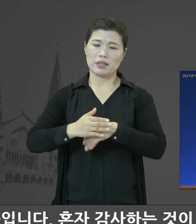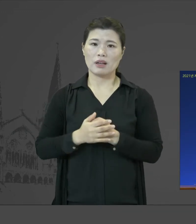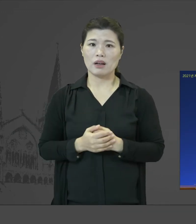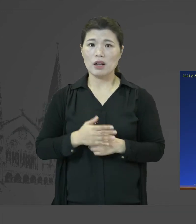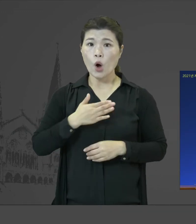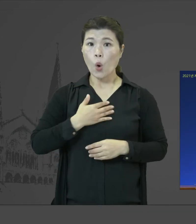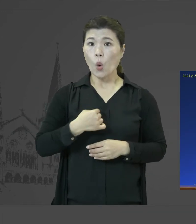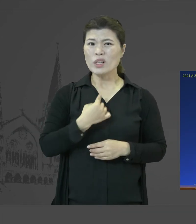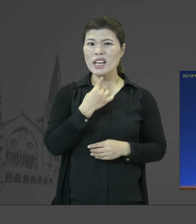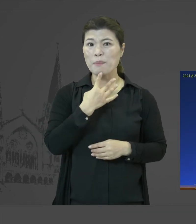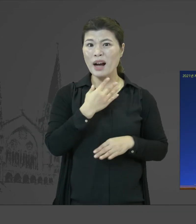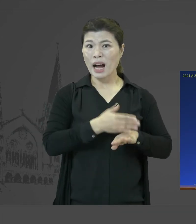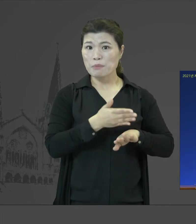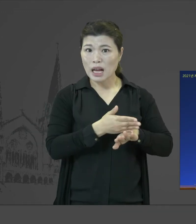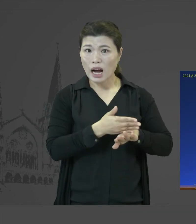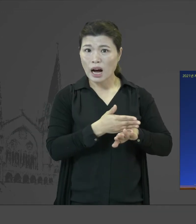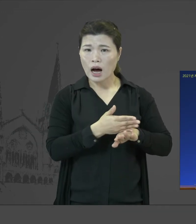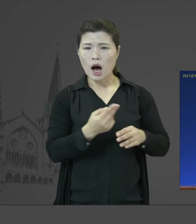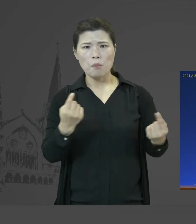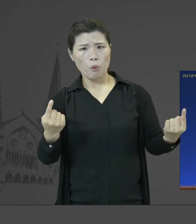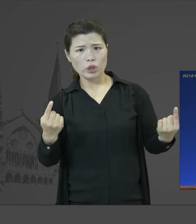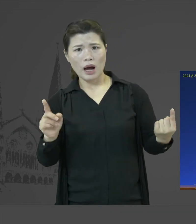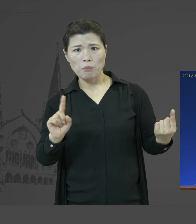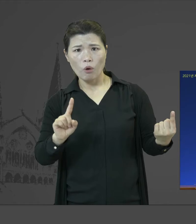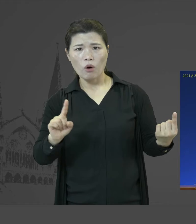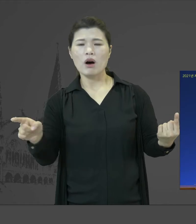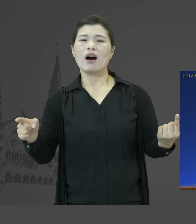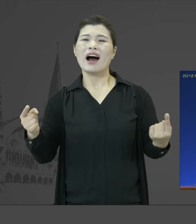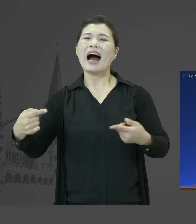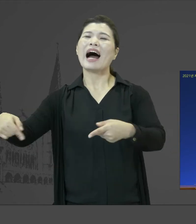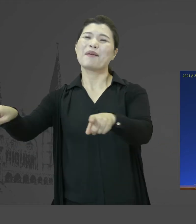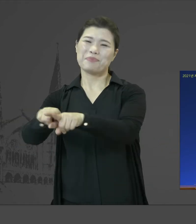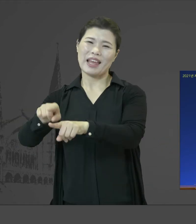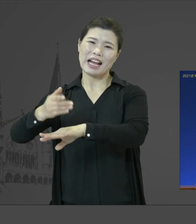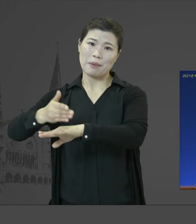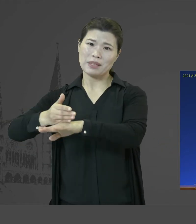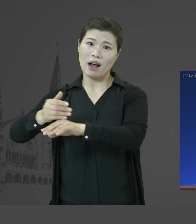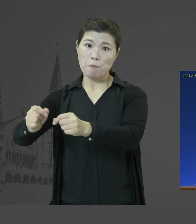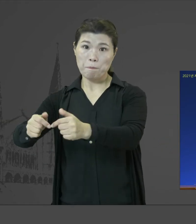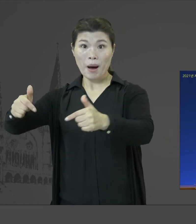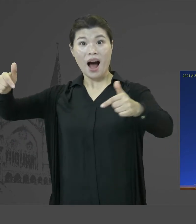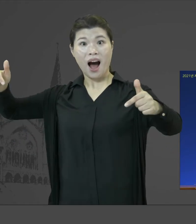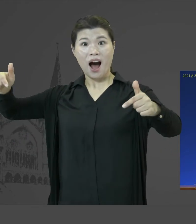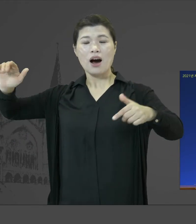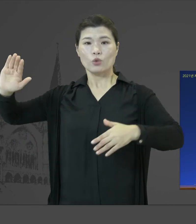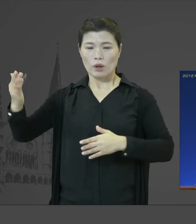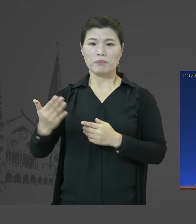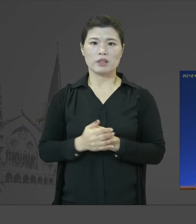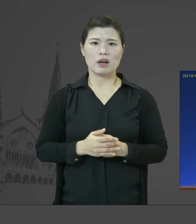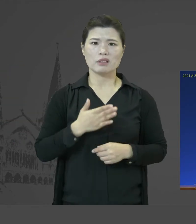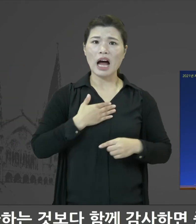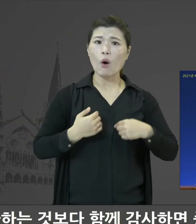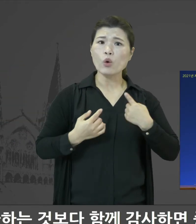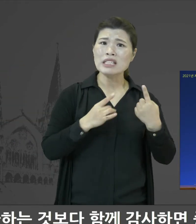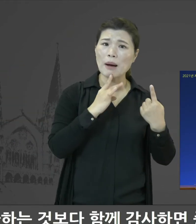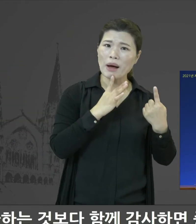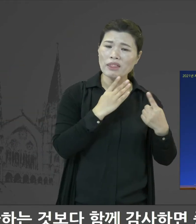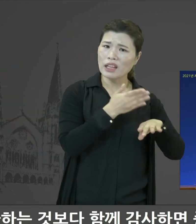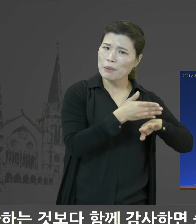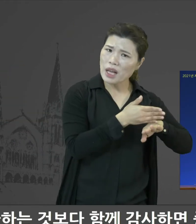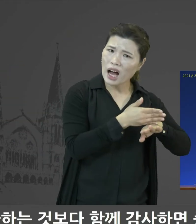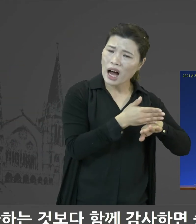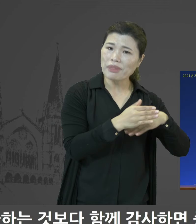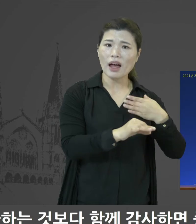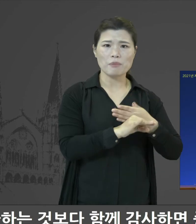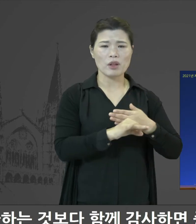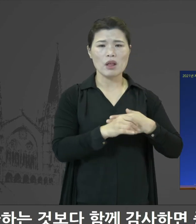것보다 함께 감사하면 그 감사가 증폭됩니다. 맞죠? 나 혼자 감사하다 보면, 나 혼자 마음속에 그